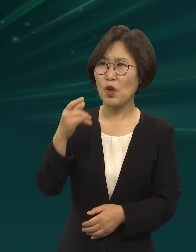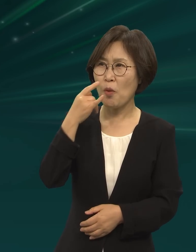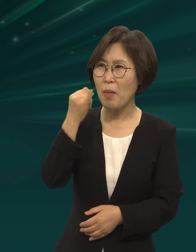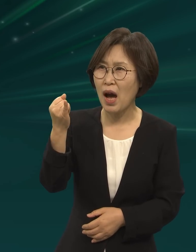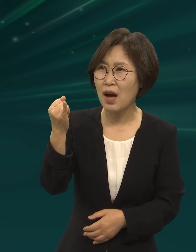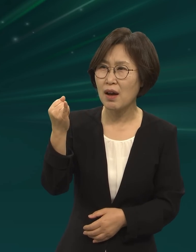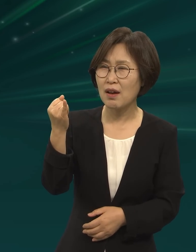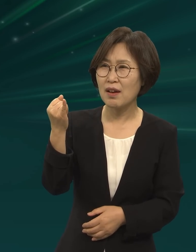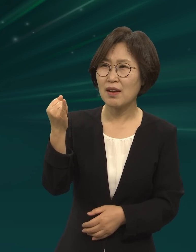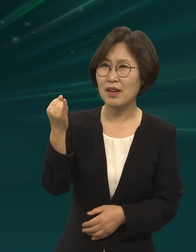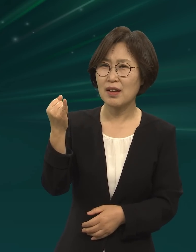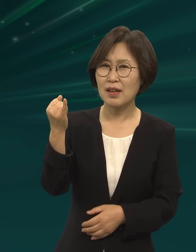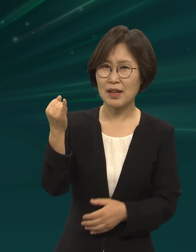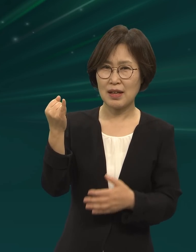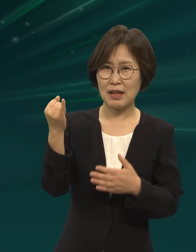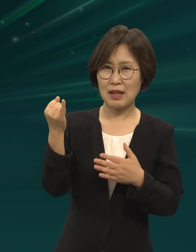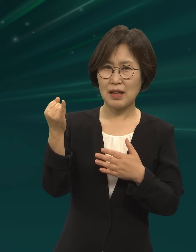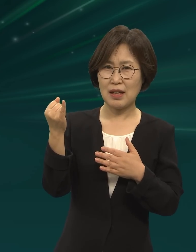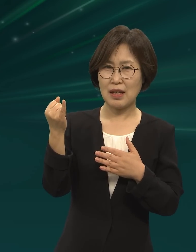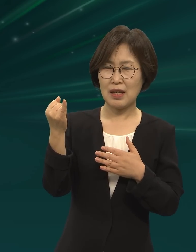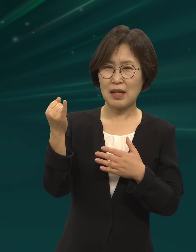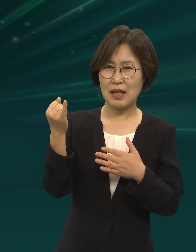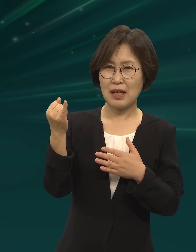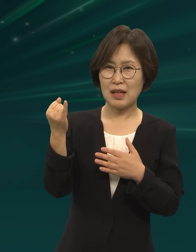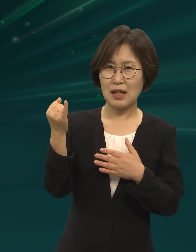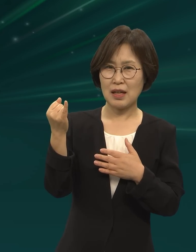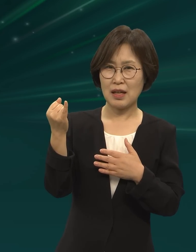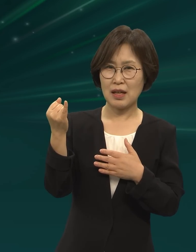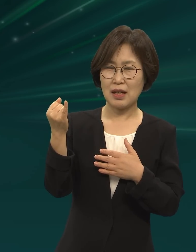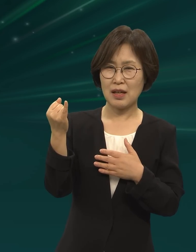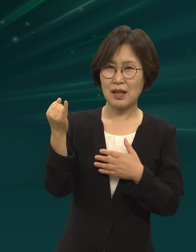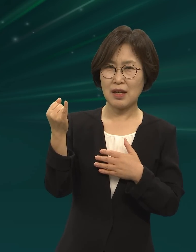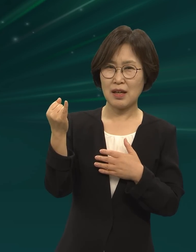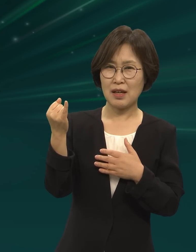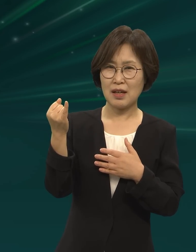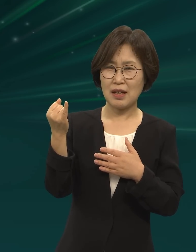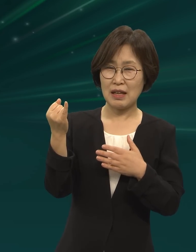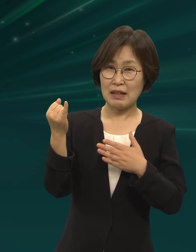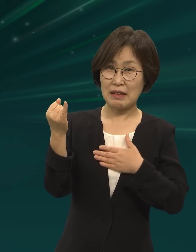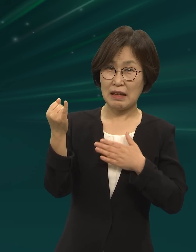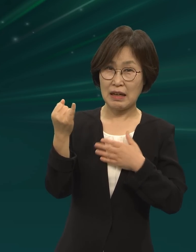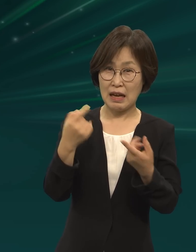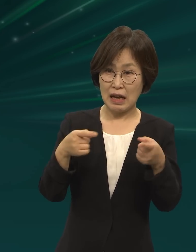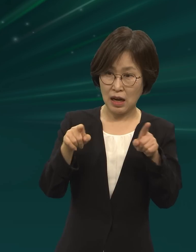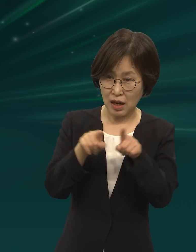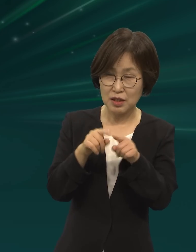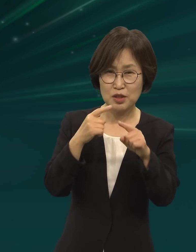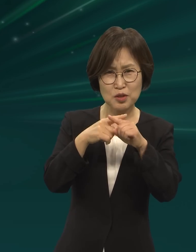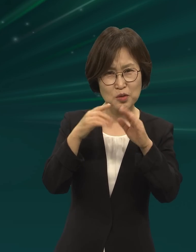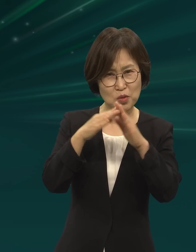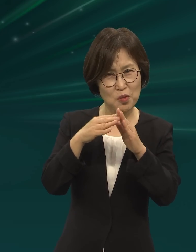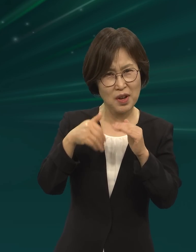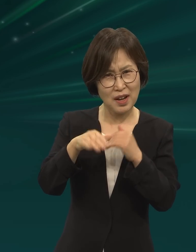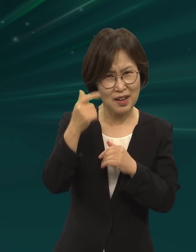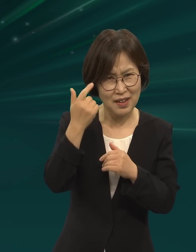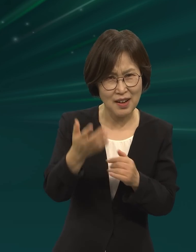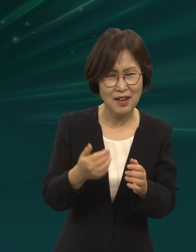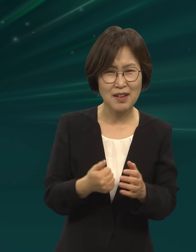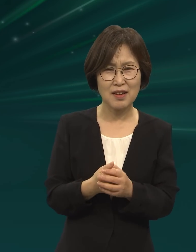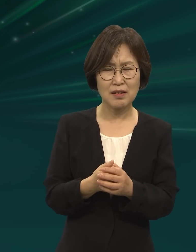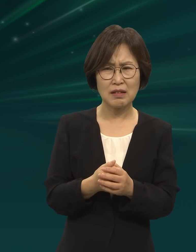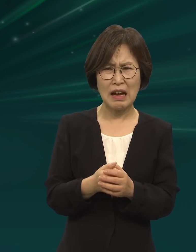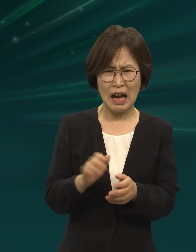오늘 나를 좀 교회 데리고 갈래? 엄마, 무슨 말이야? 야, 너 아빠를 알잖아.